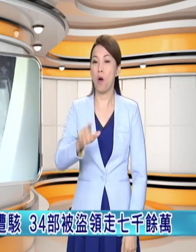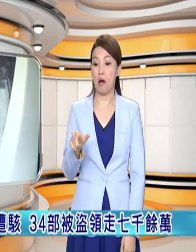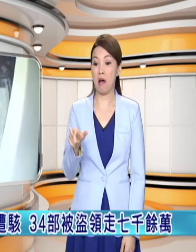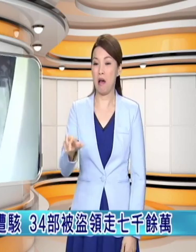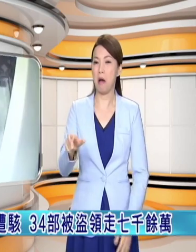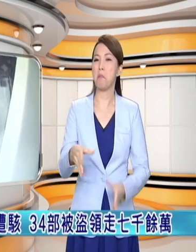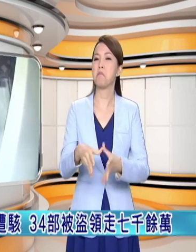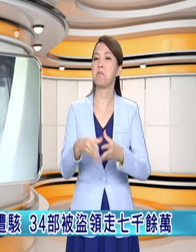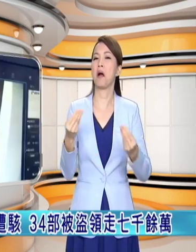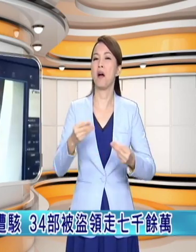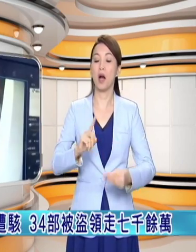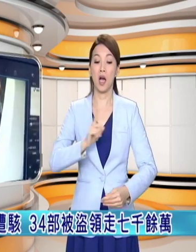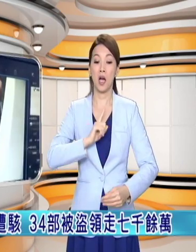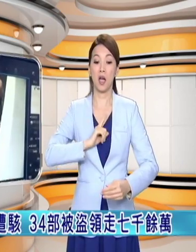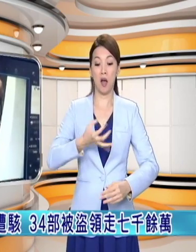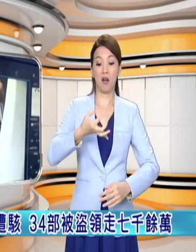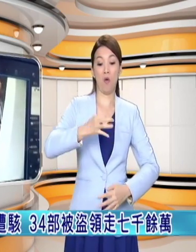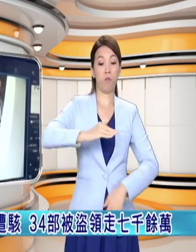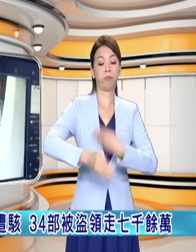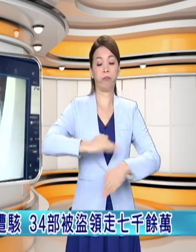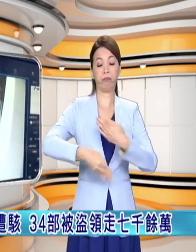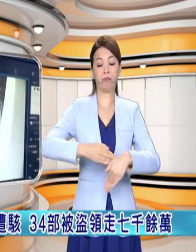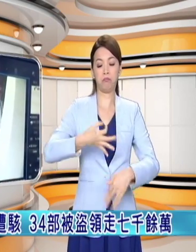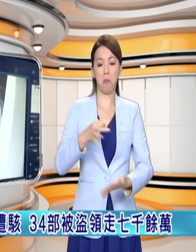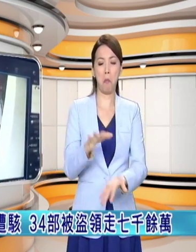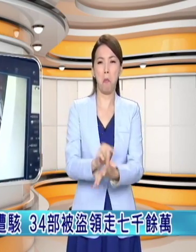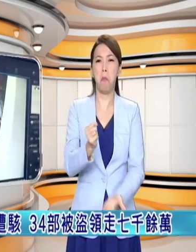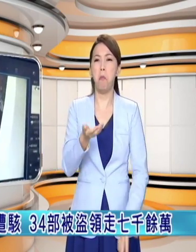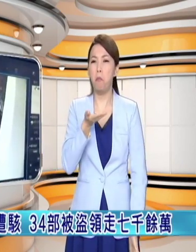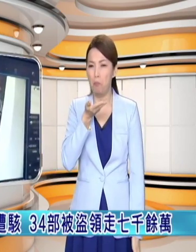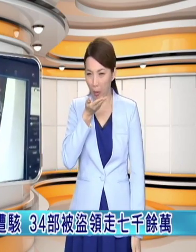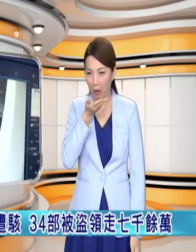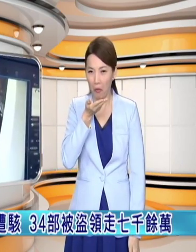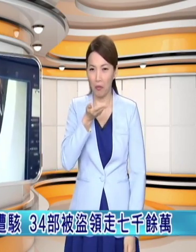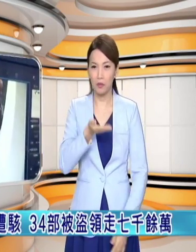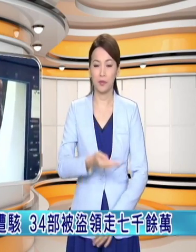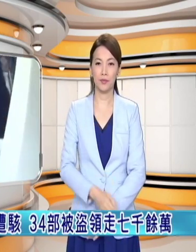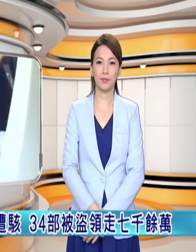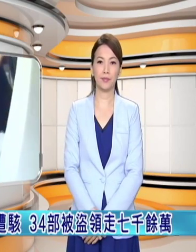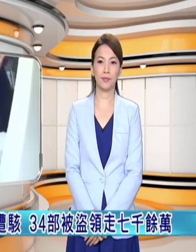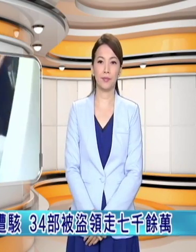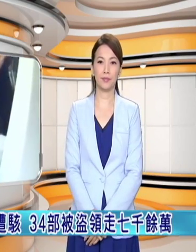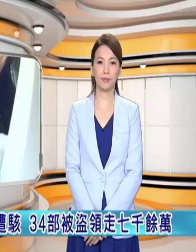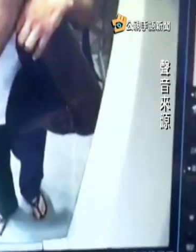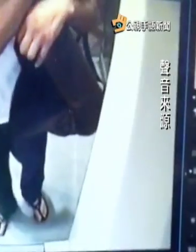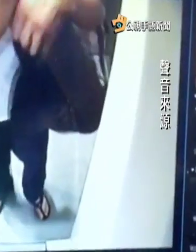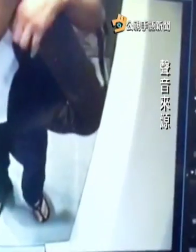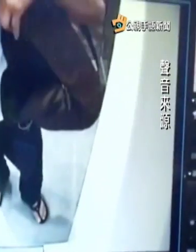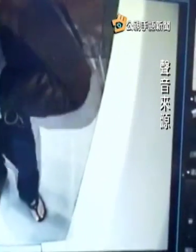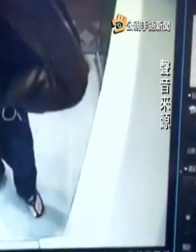嫌犯才能够不用提款卡就可以轻松提领现钞。